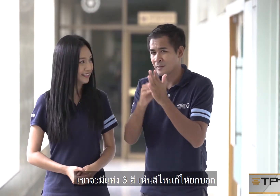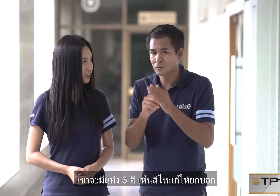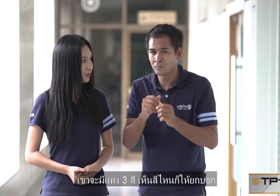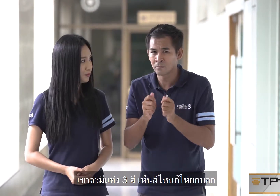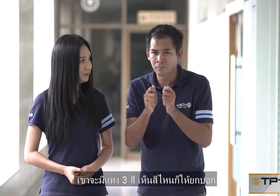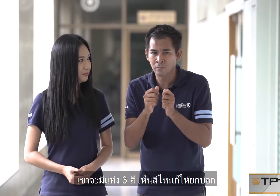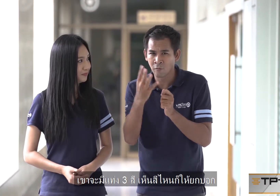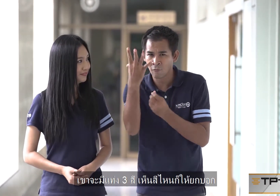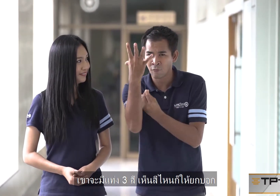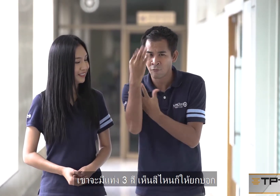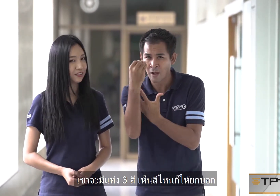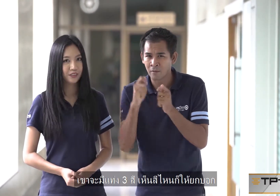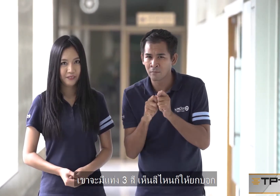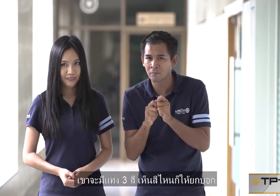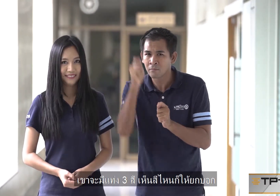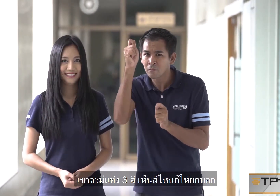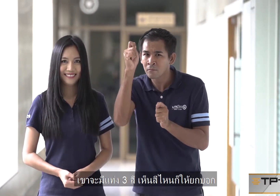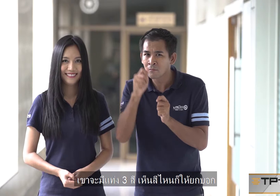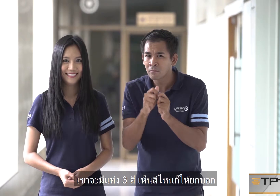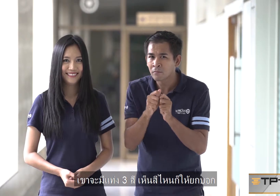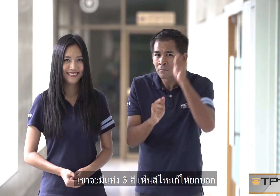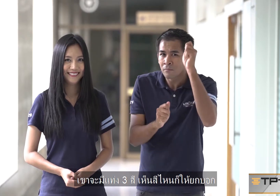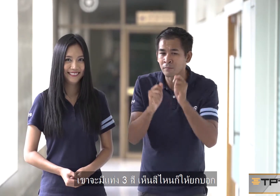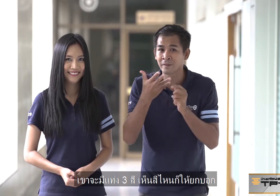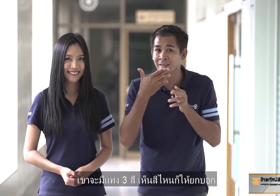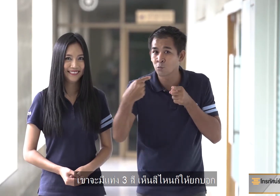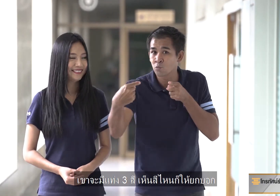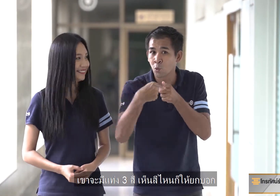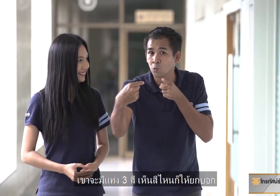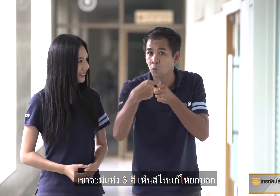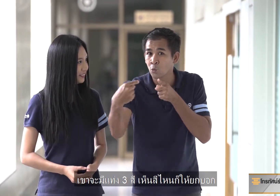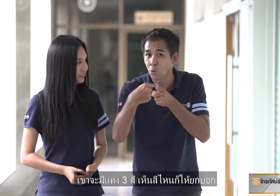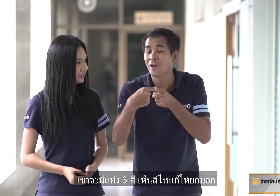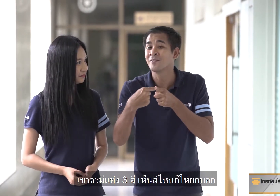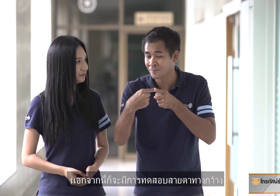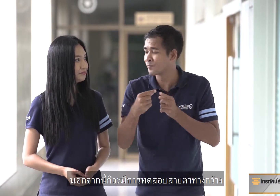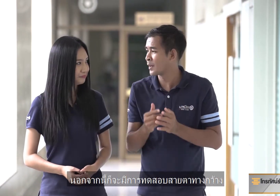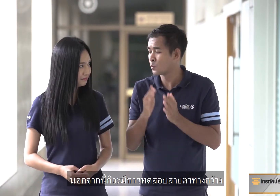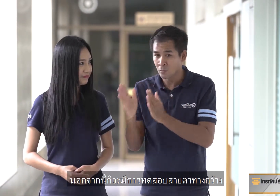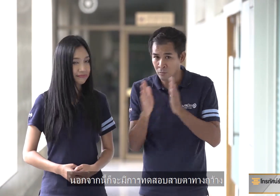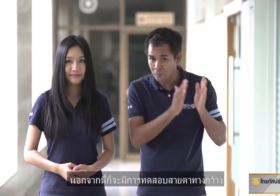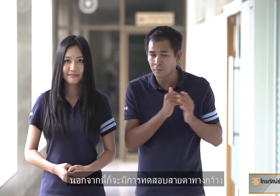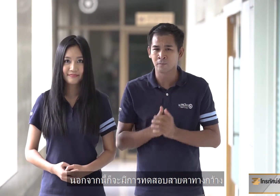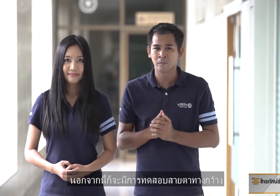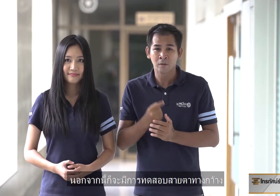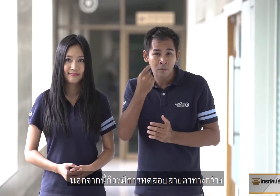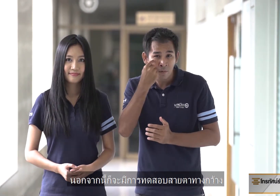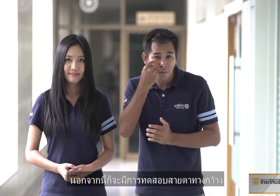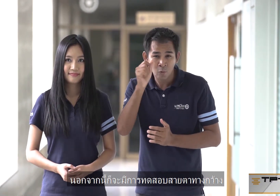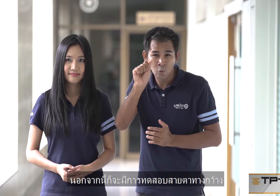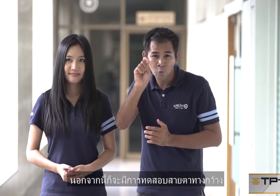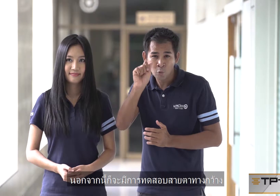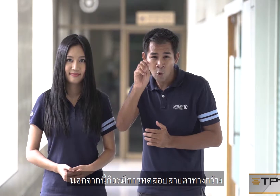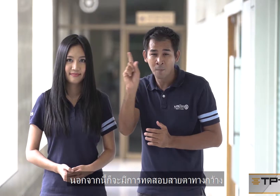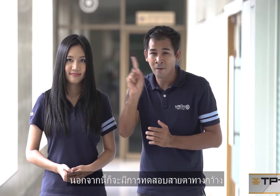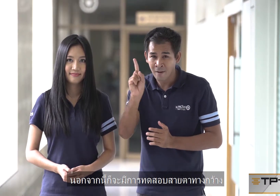ท่ง3สีเห็นสีไหนก็ให้ยกบอกนอกจากนี้ก็จะมีการทดสอบ